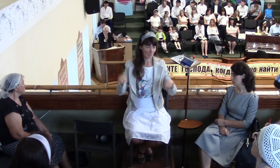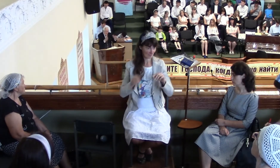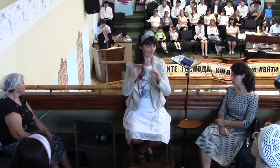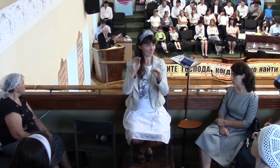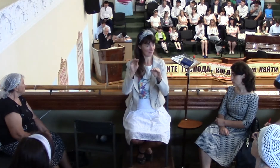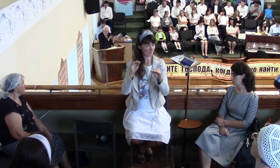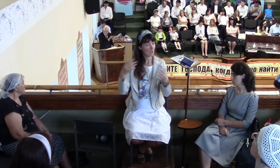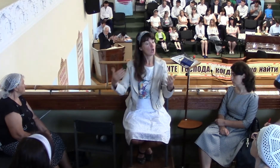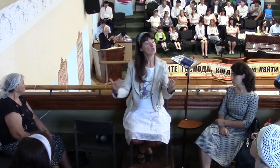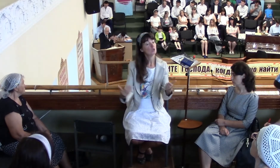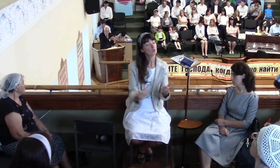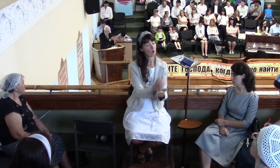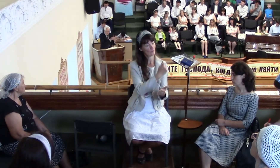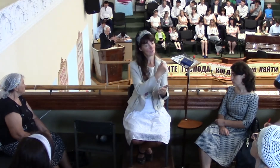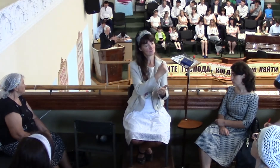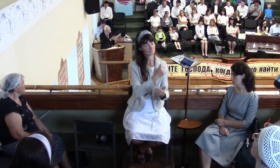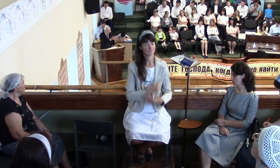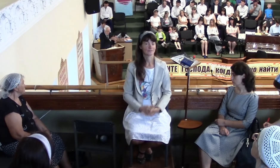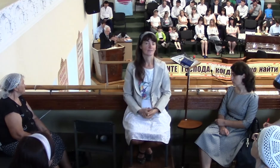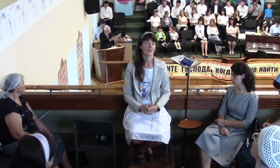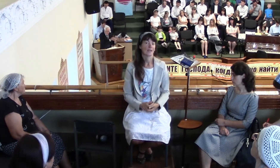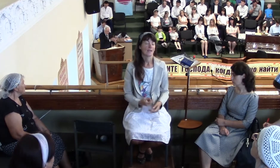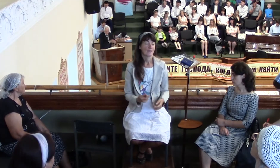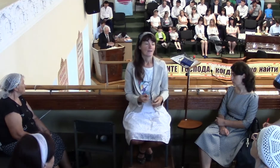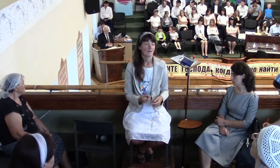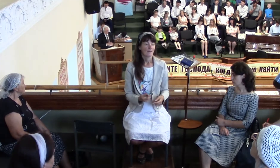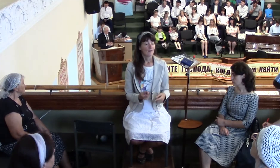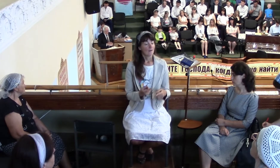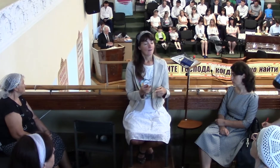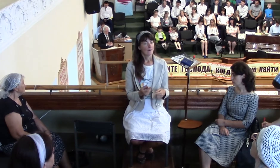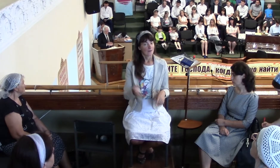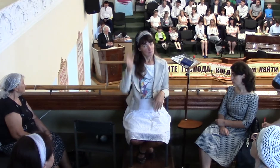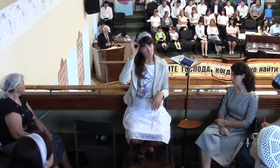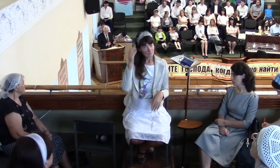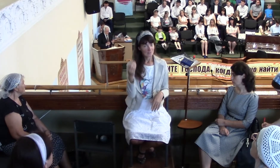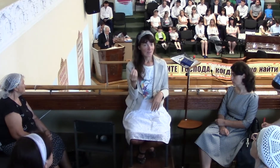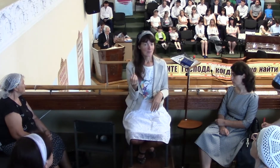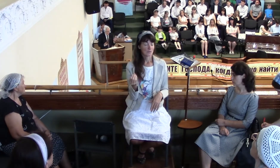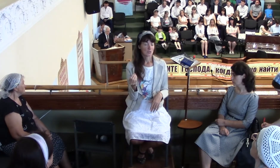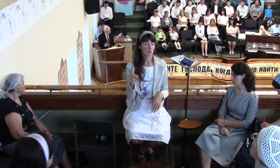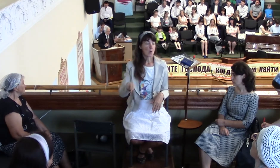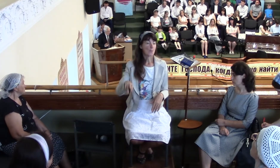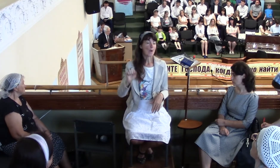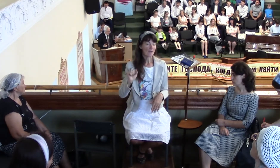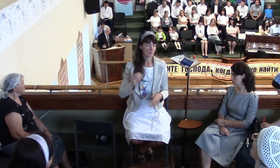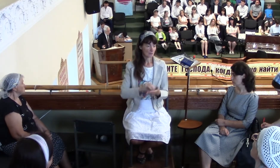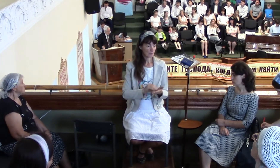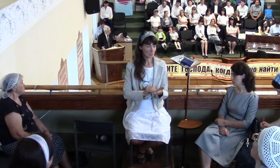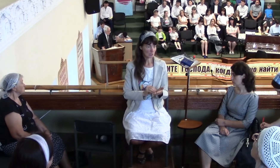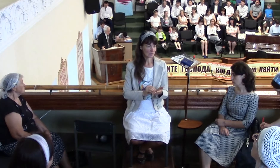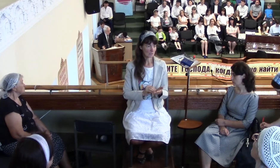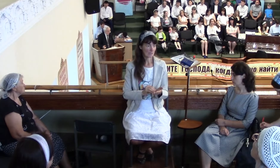Новое! Но, знаете, в этом глиняном сосуде, апостол Павел пишет, не просто хрупком,